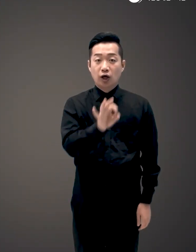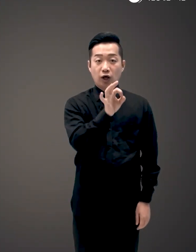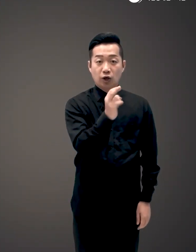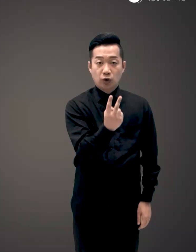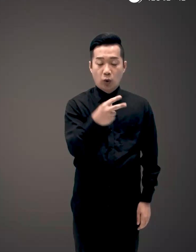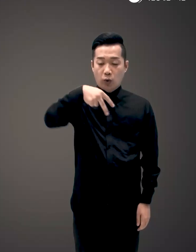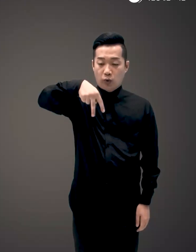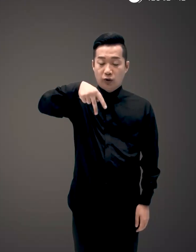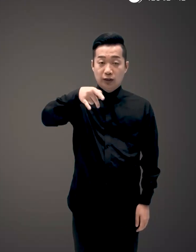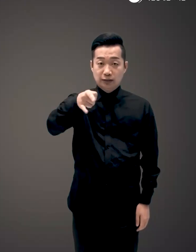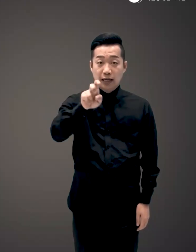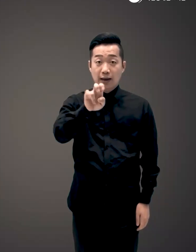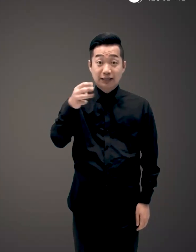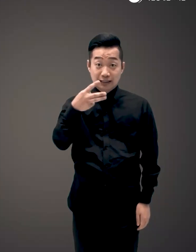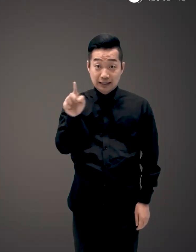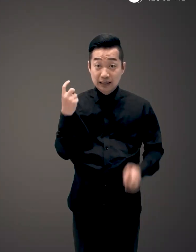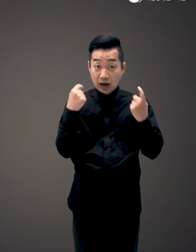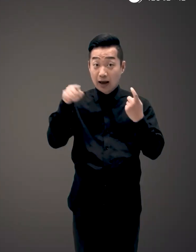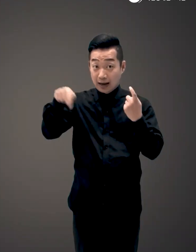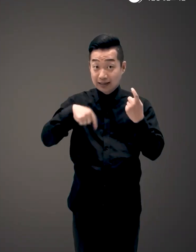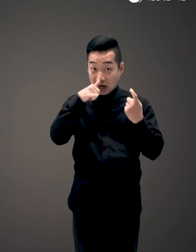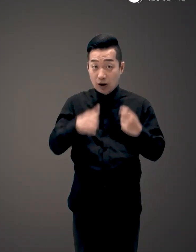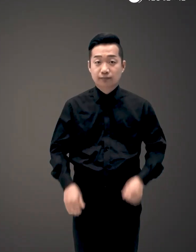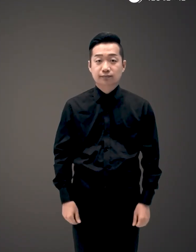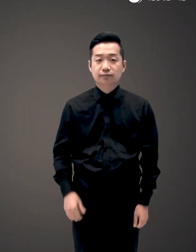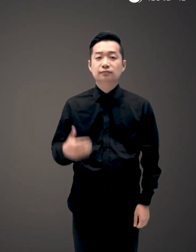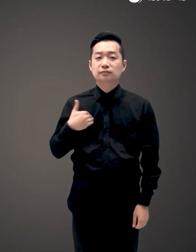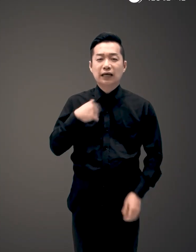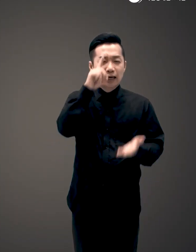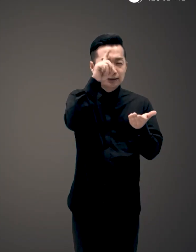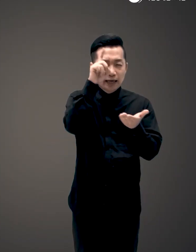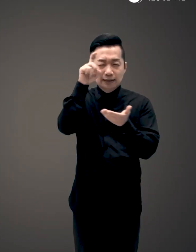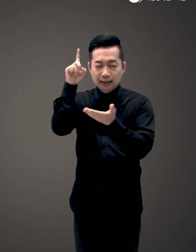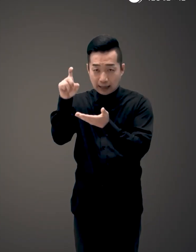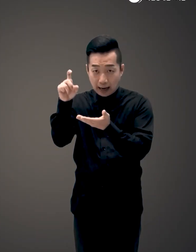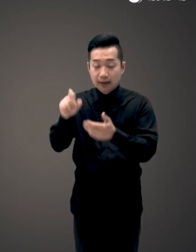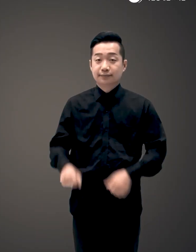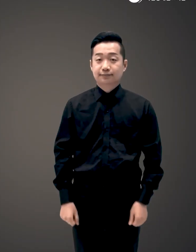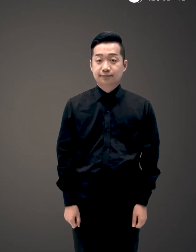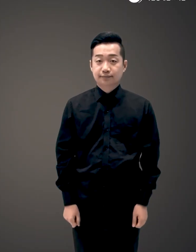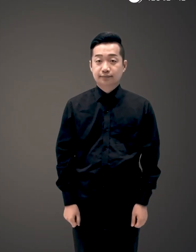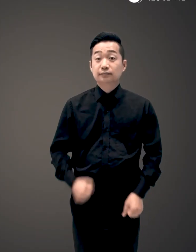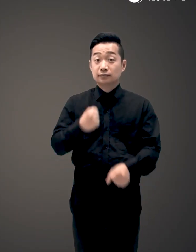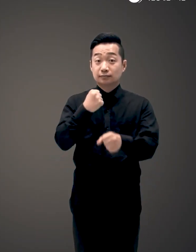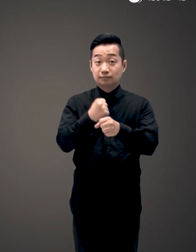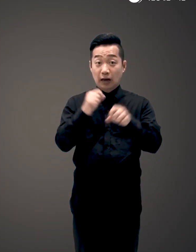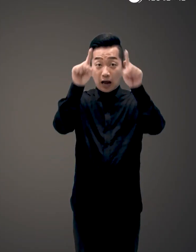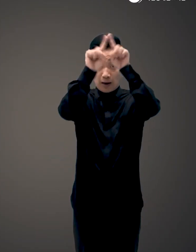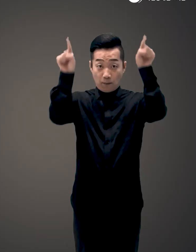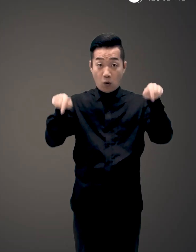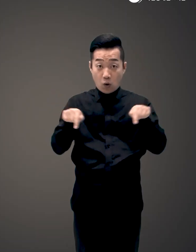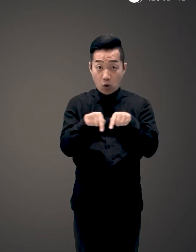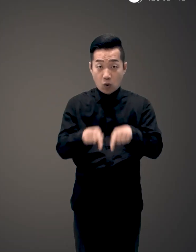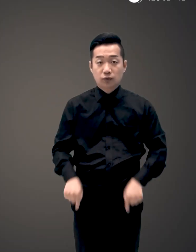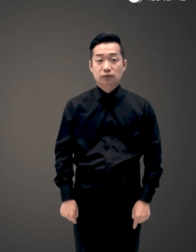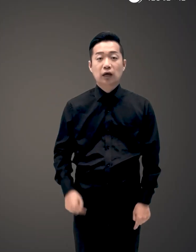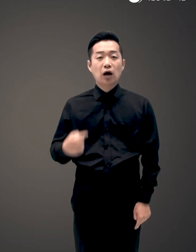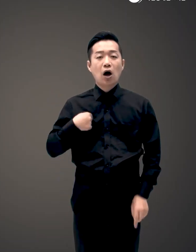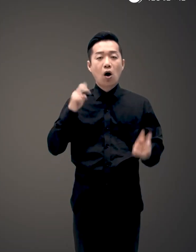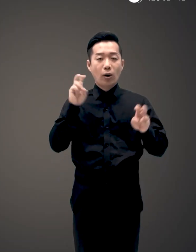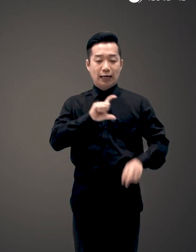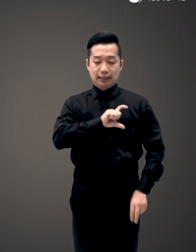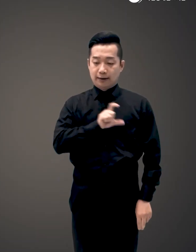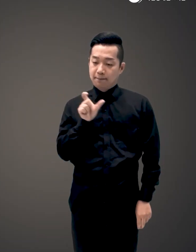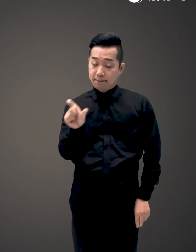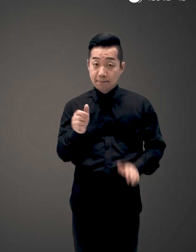하고 요세미티 여행을 간 게 나와요. 거기서 제가 직접 촬영했던 그 사진으로 만든 포스터, 마세스